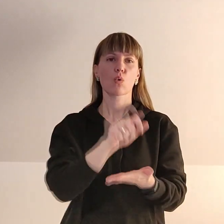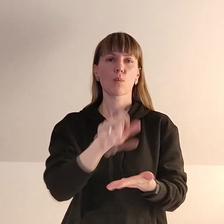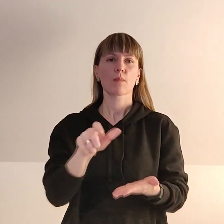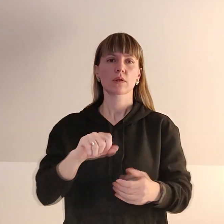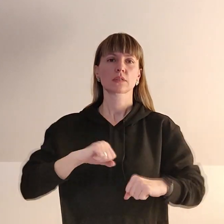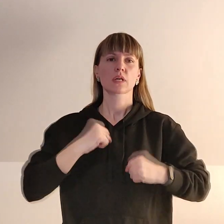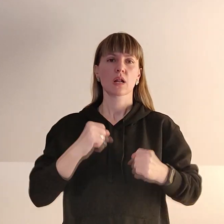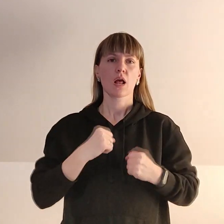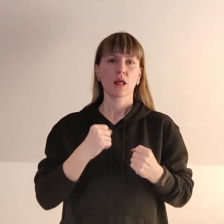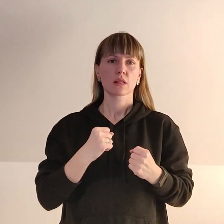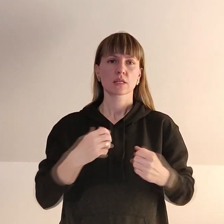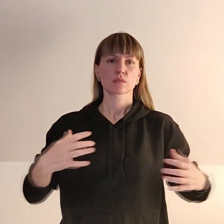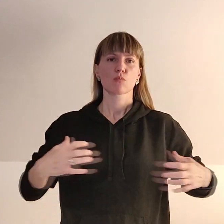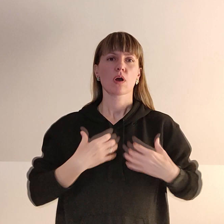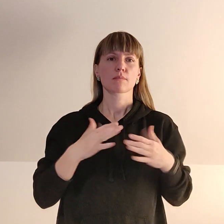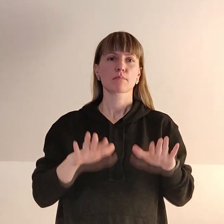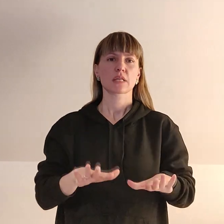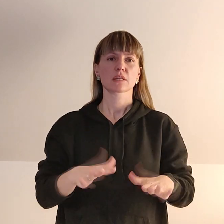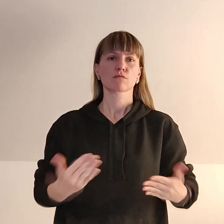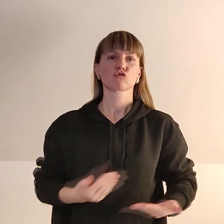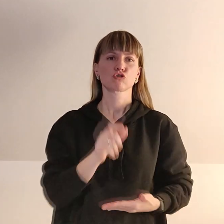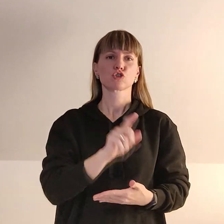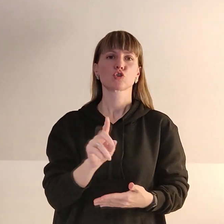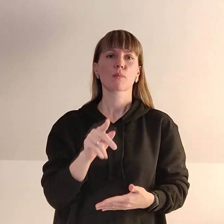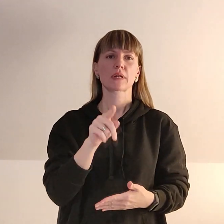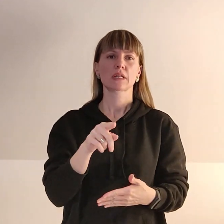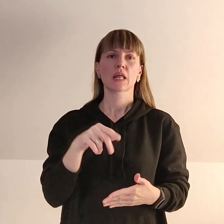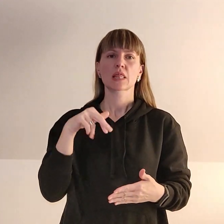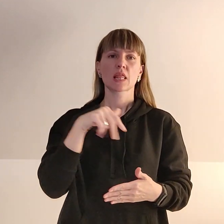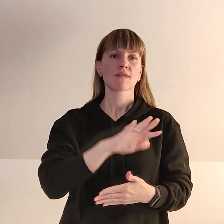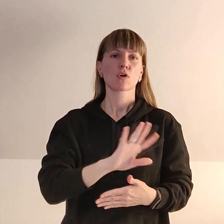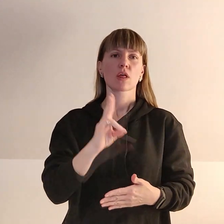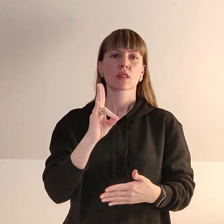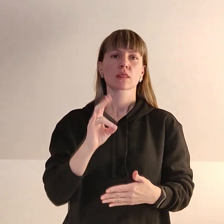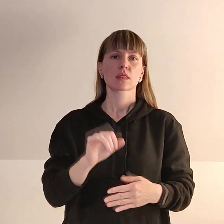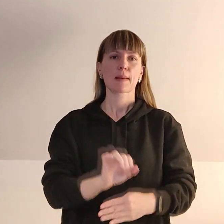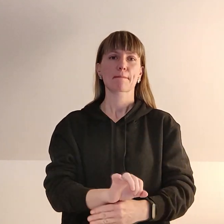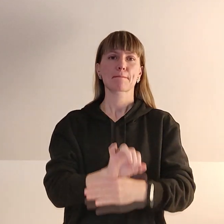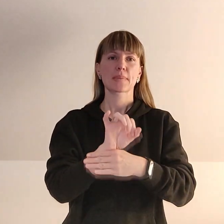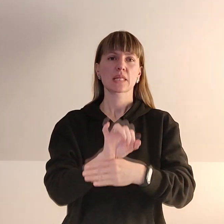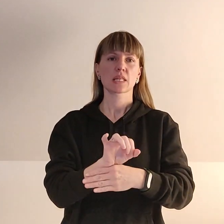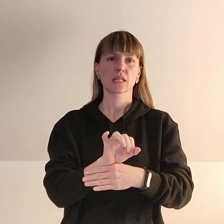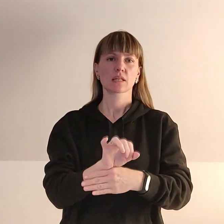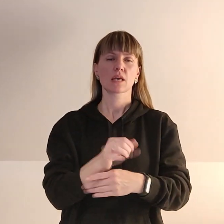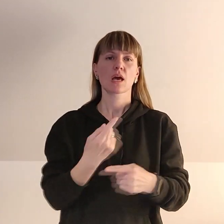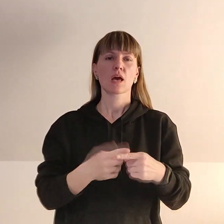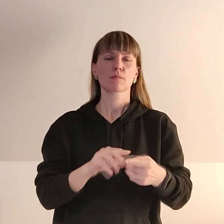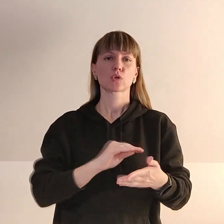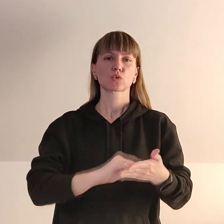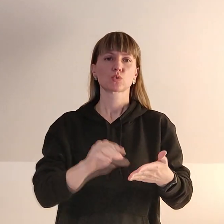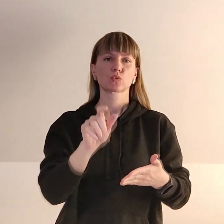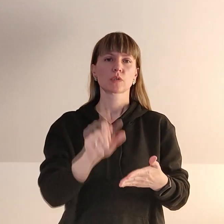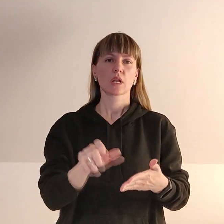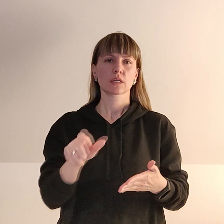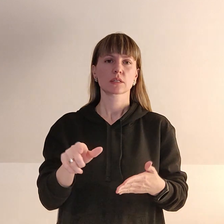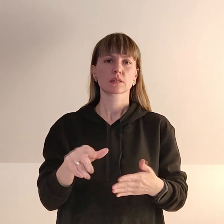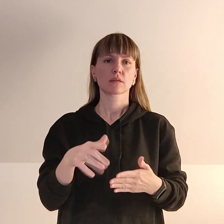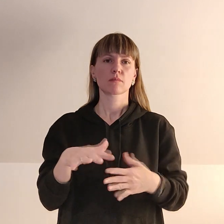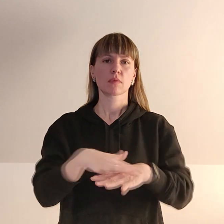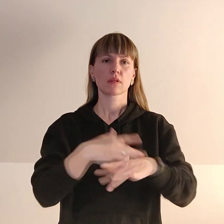намагалися залякати місцевих жителів, аби ті не виходили на мітинги. Про це журналістам Суспільного повідомила голова громадської